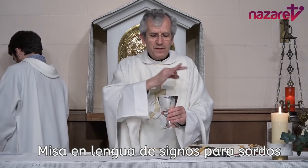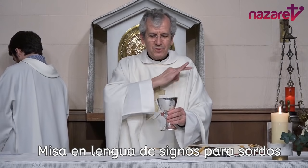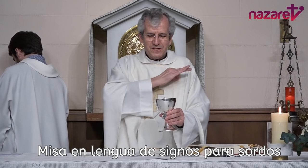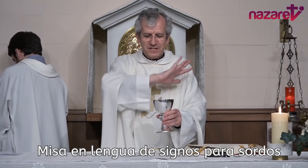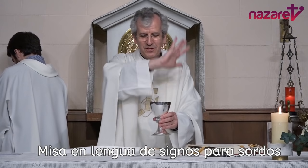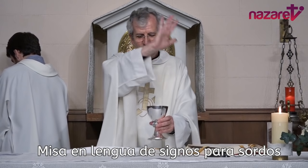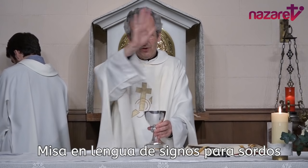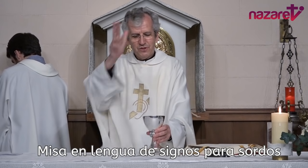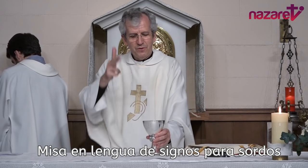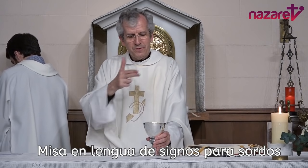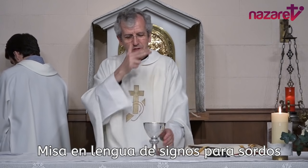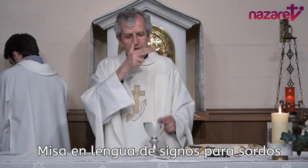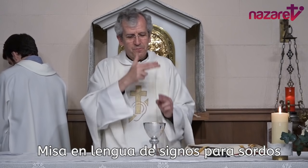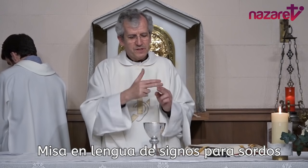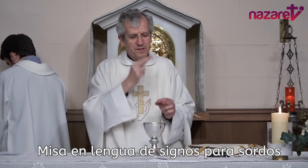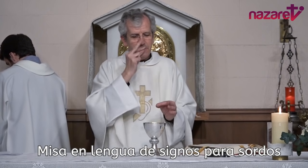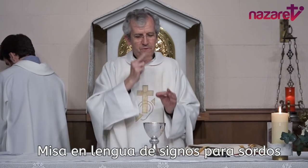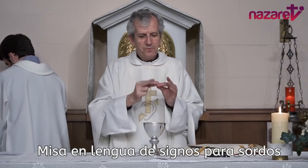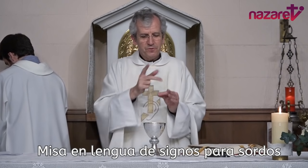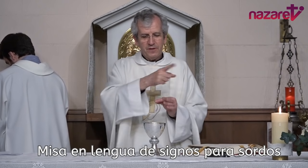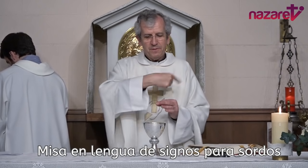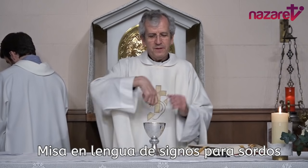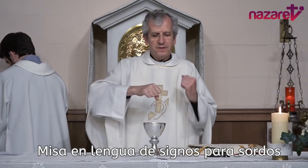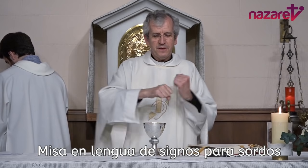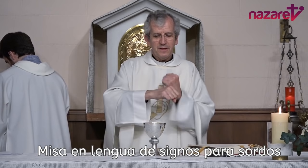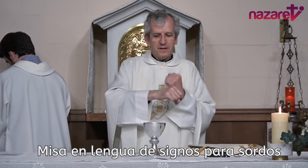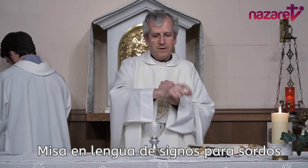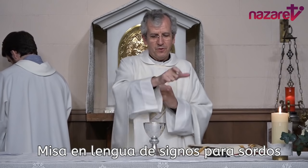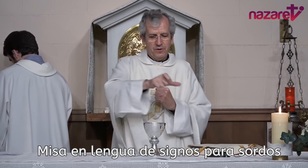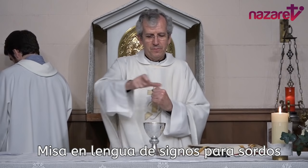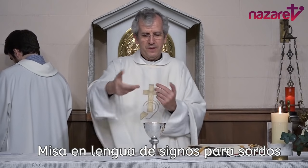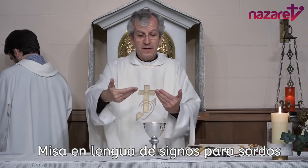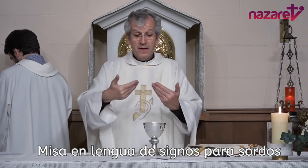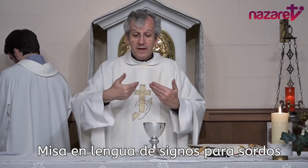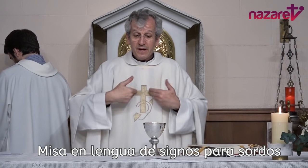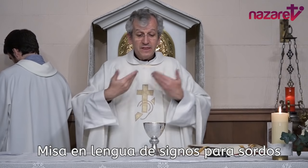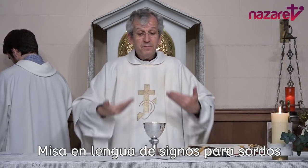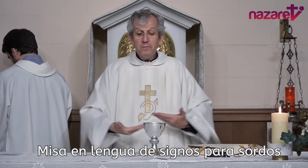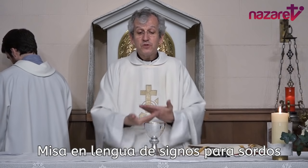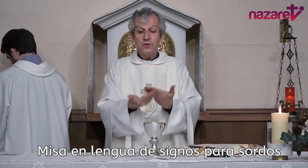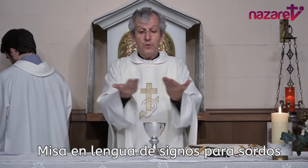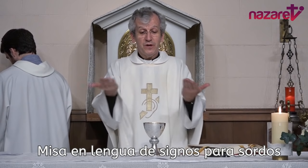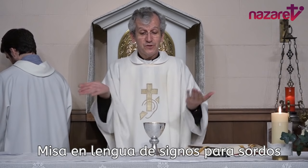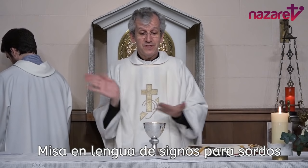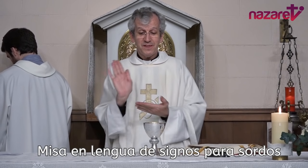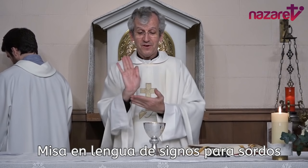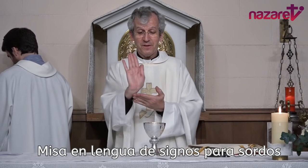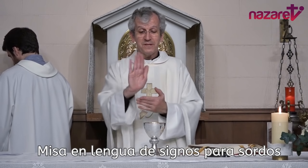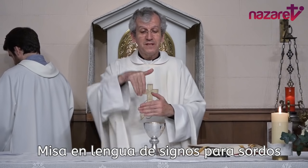Bendito sea, Señor Dios del universo, por este vino, fruto de la vid y del trabajo del hombre, que recibimos de tu generosidad y ahora te